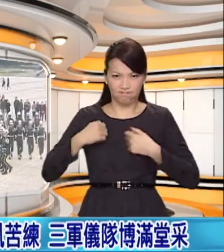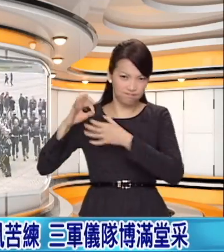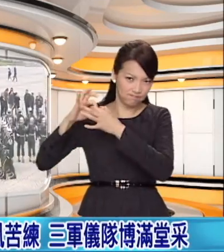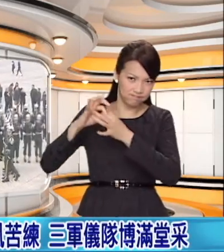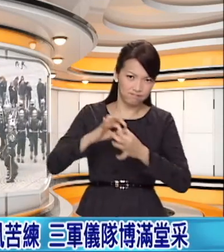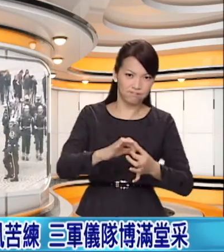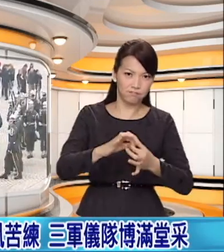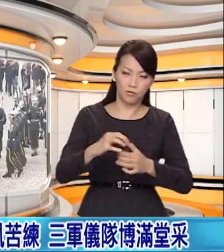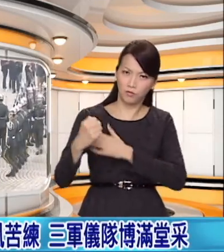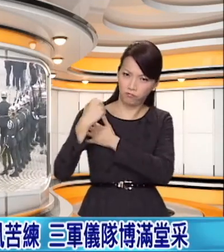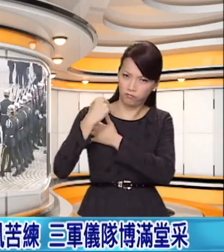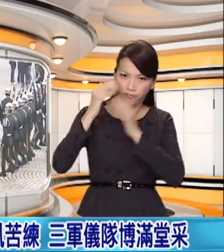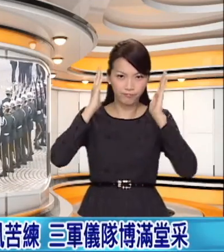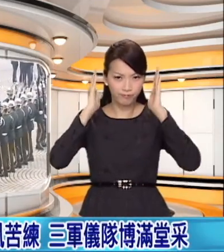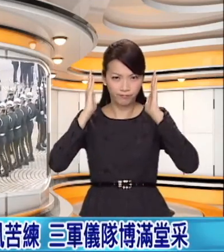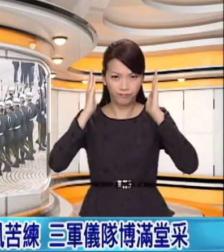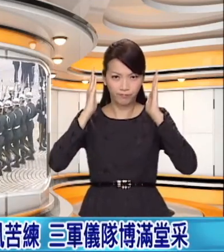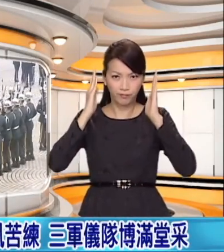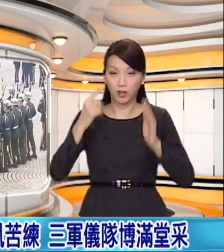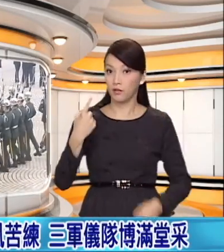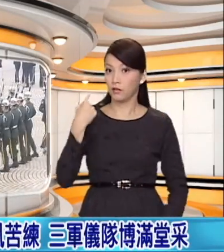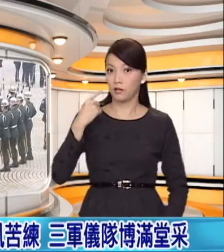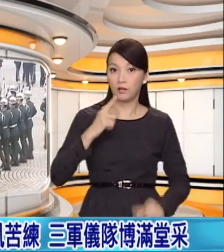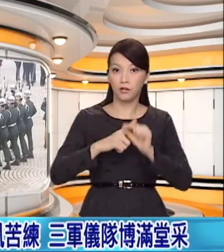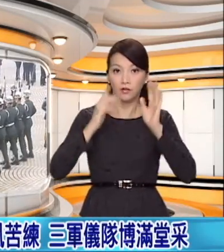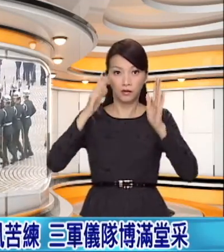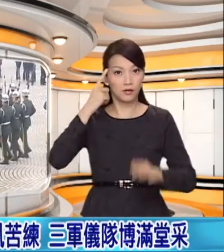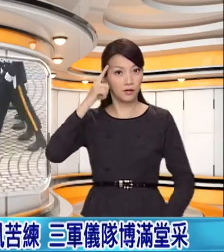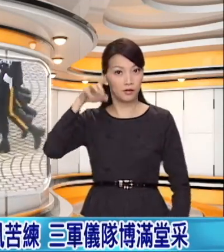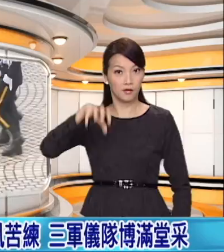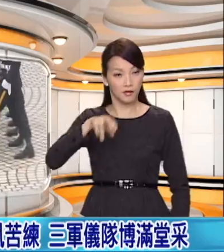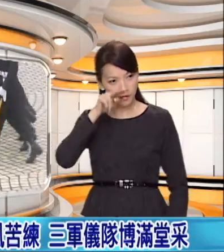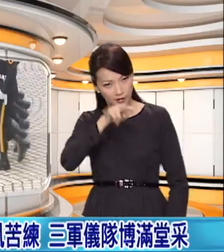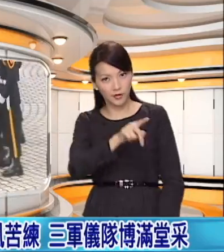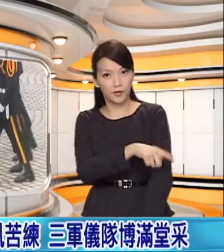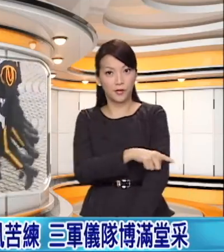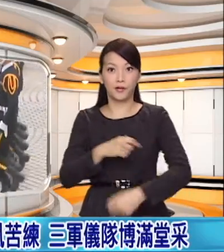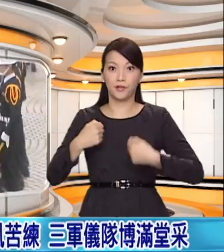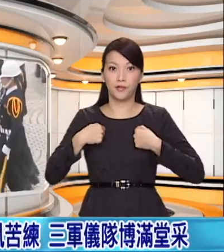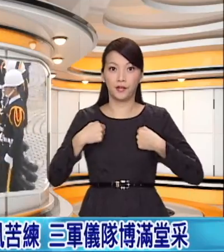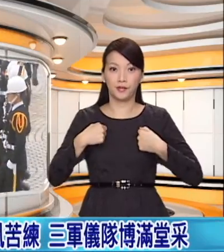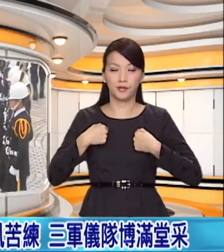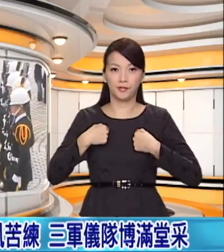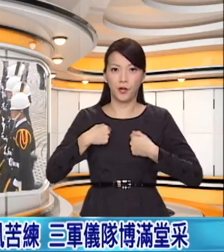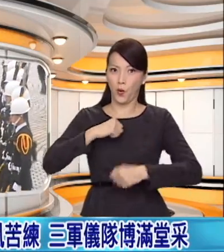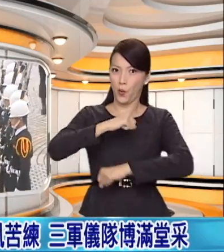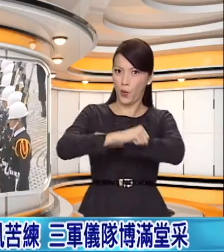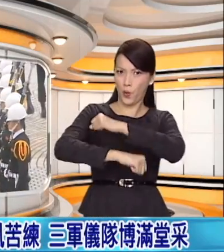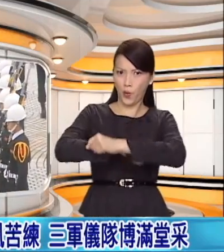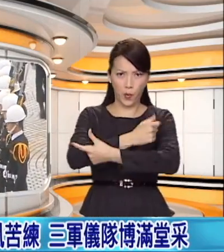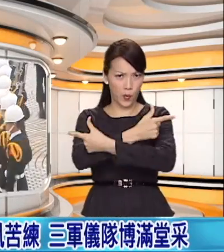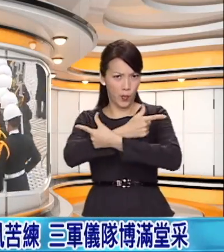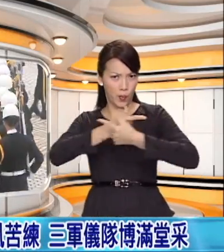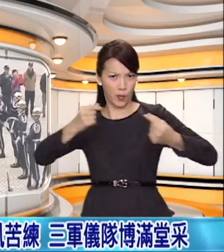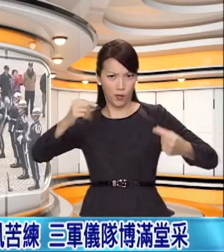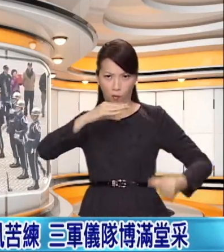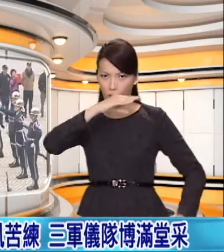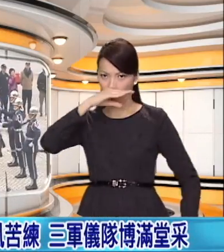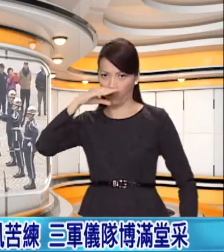怠。昨天在中正纪念堂做最后操练，整齐划一的精彩动作博